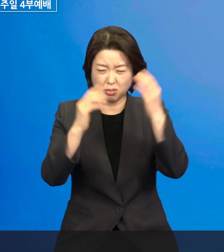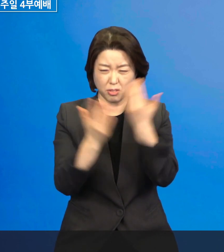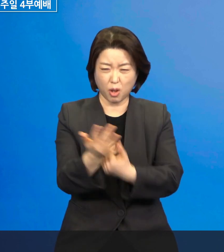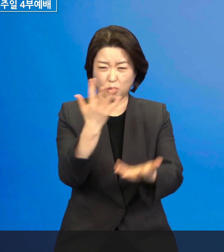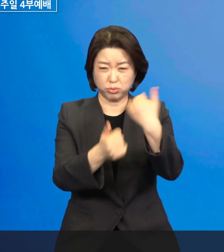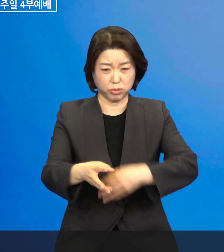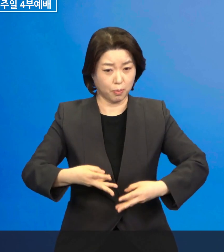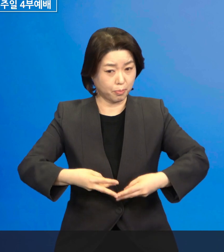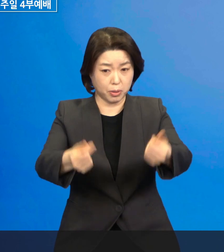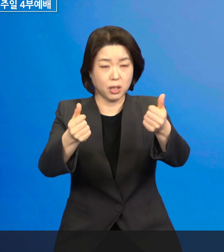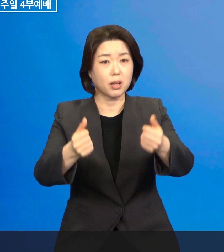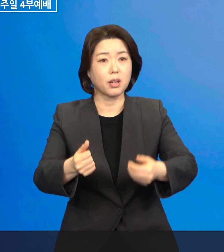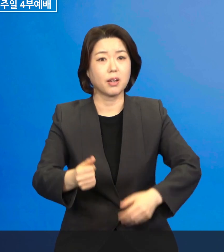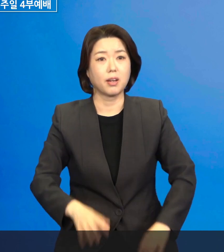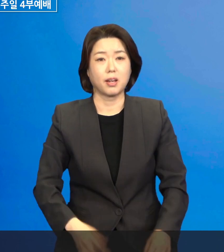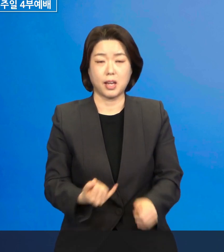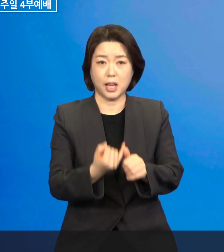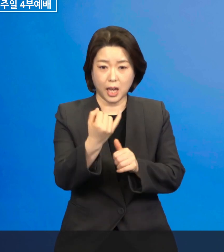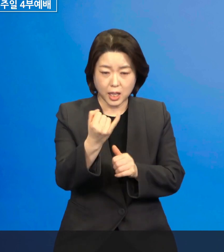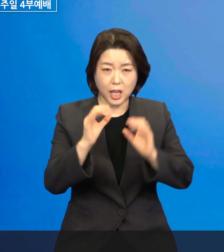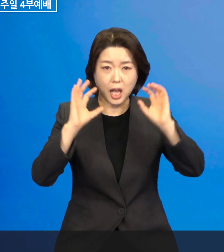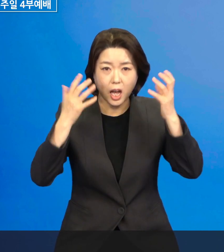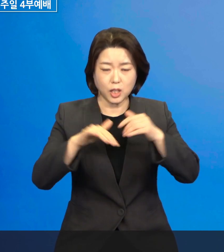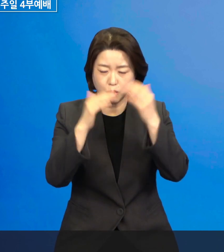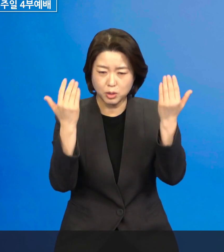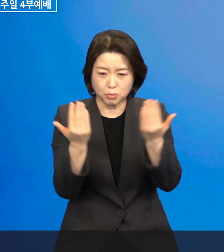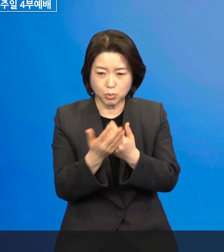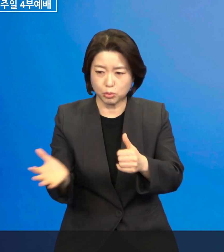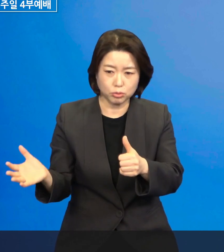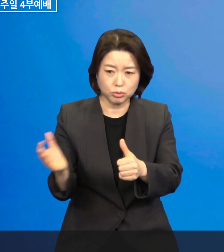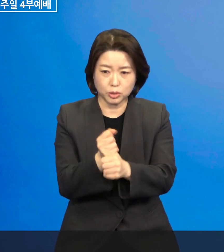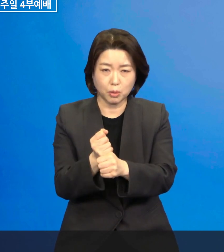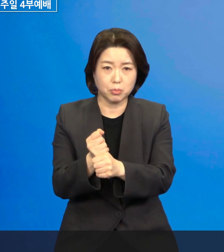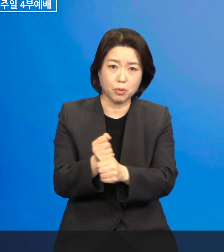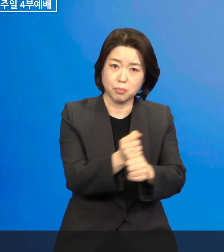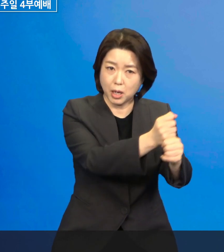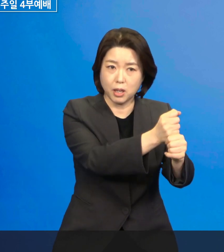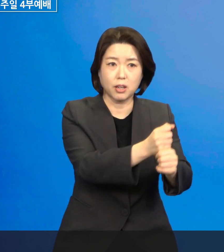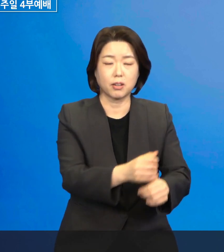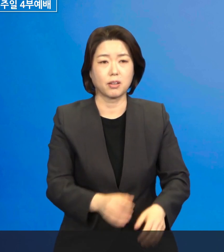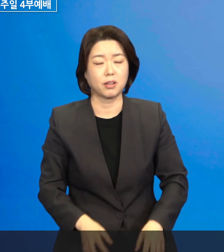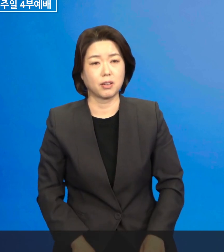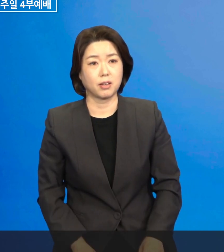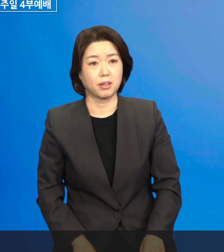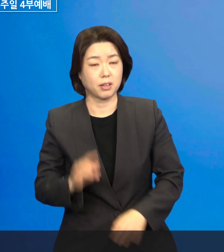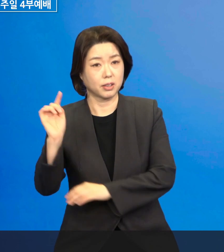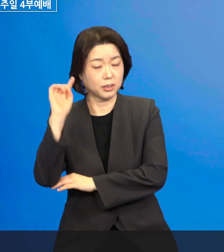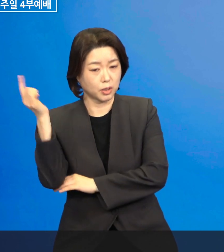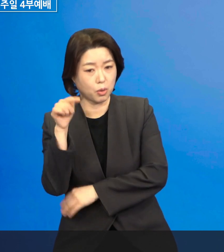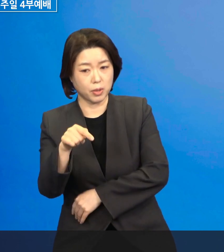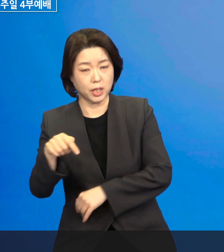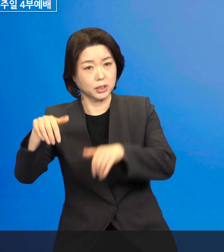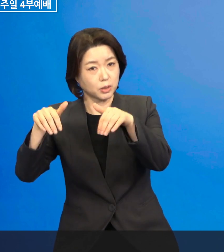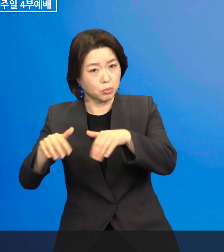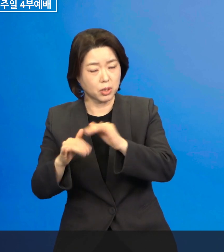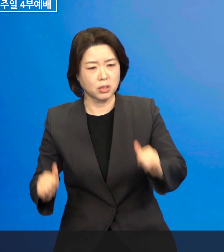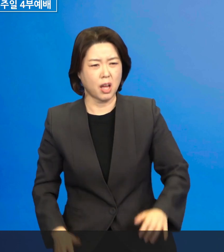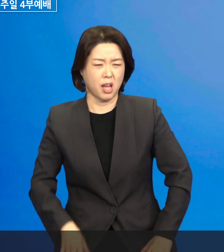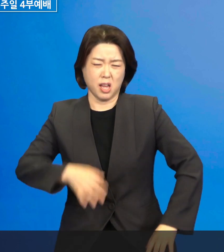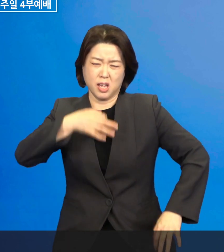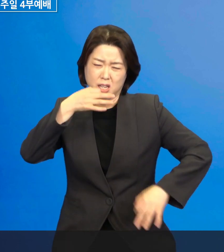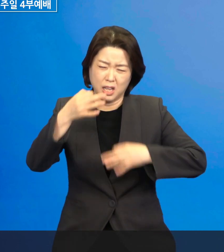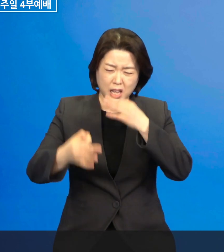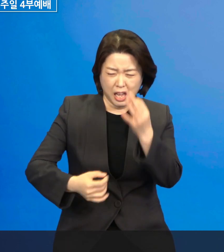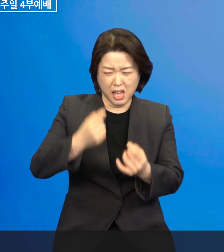불타버렸고 아내들과 아이들이 모두 사로잡혀갔다. 다윗과 그의 부하들은 목 놓아